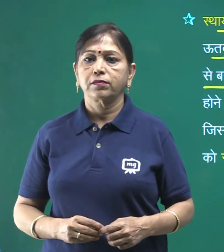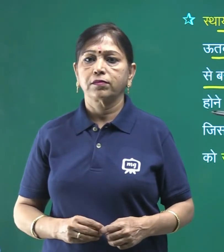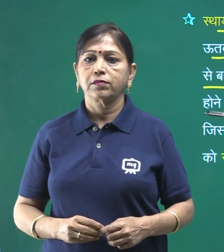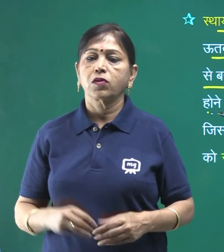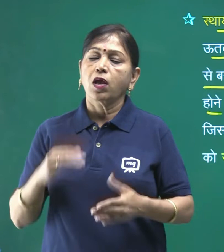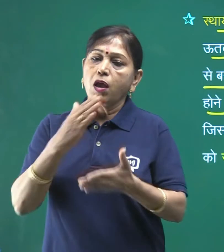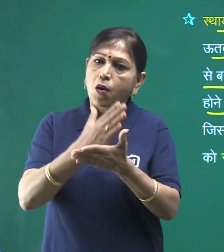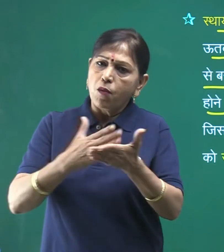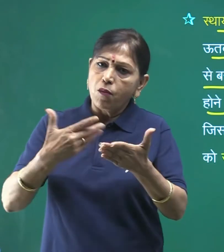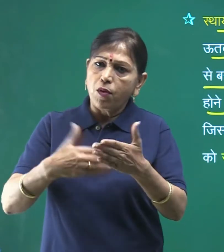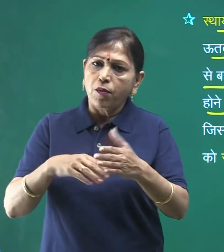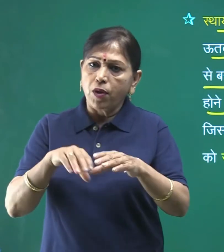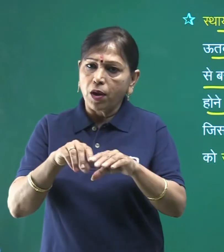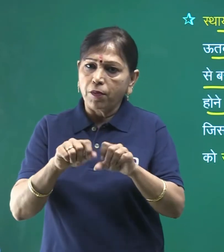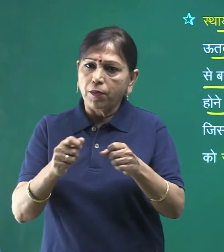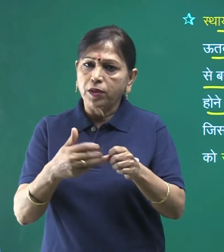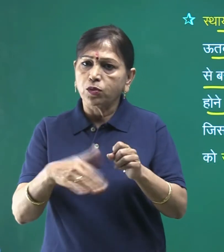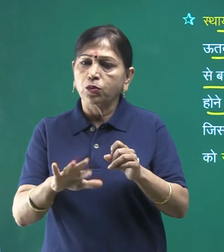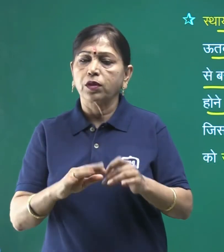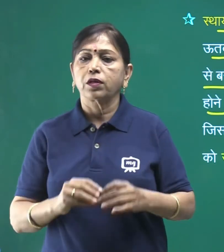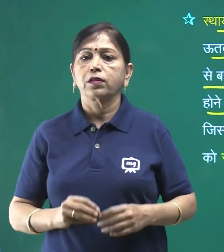विभाजित होने की